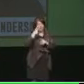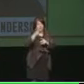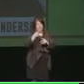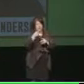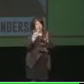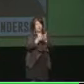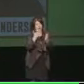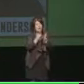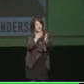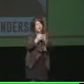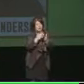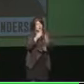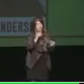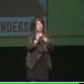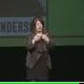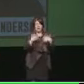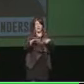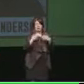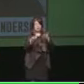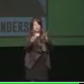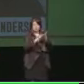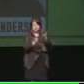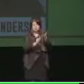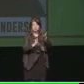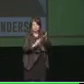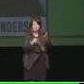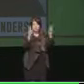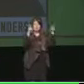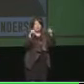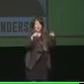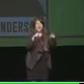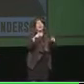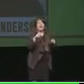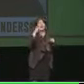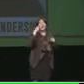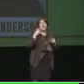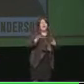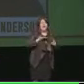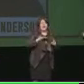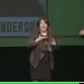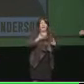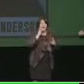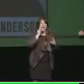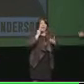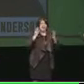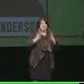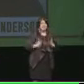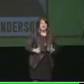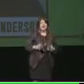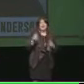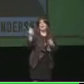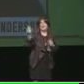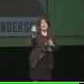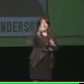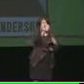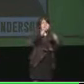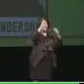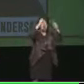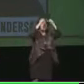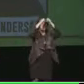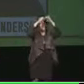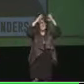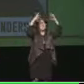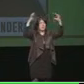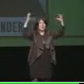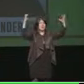libro ha avuto molto successo l'autore del libro degli esseri a malapena immaginabili che celebra la biodiversità mentre